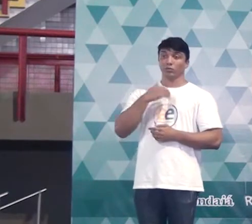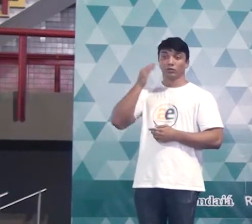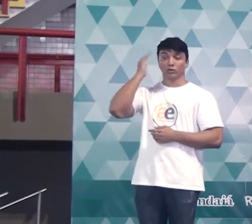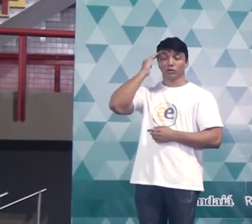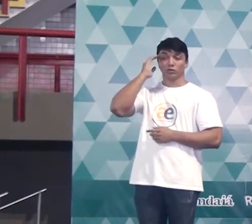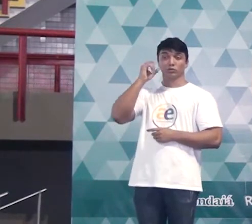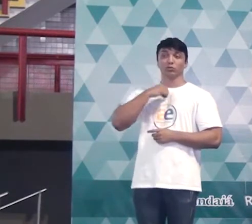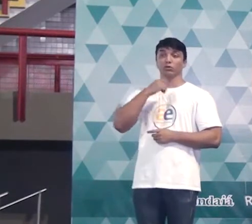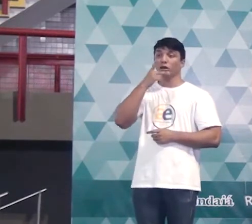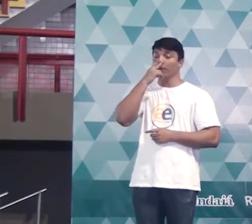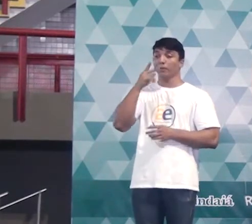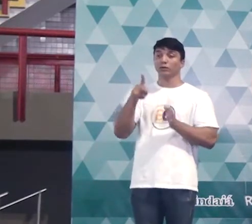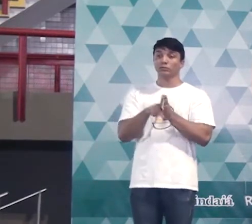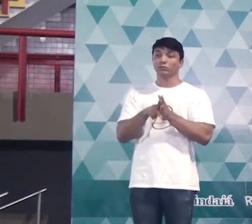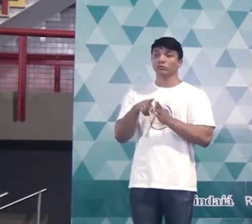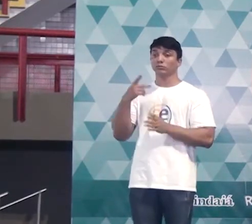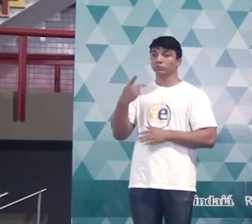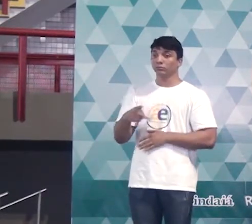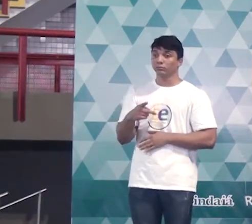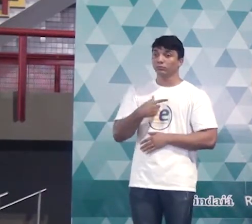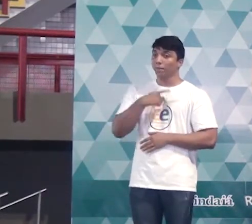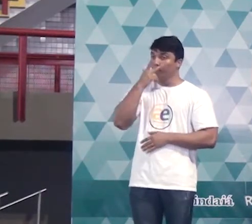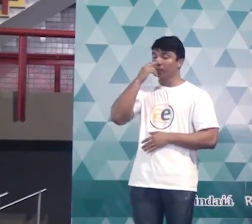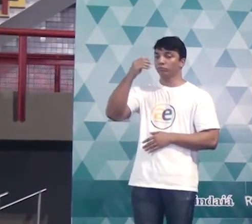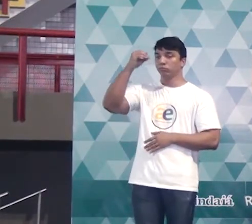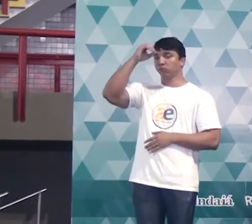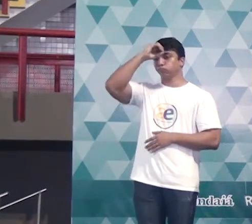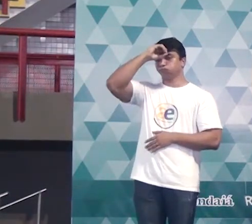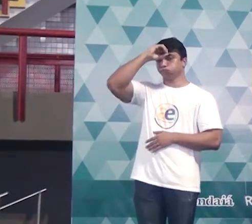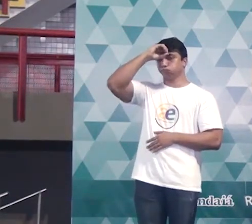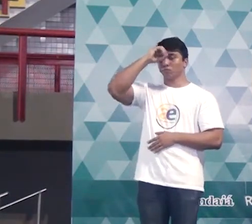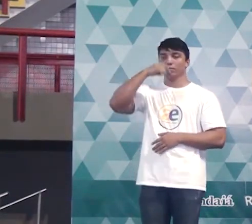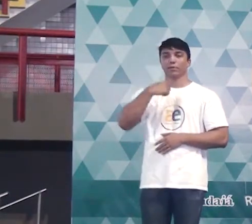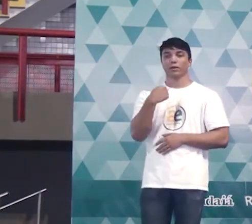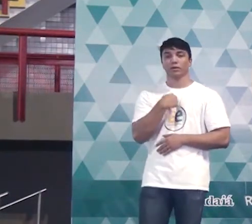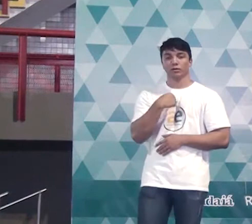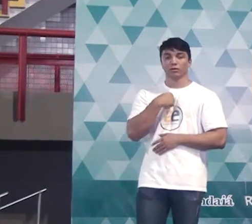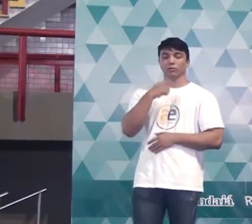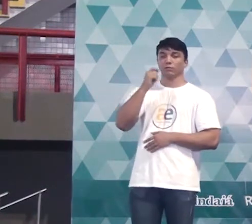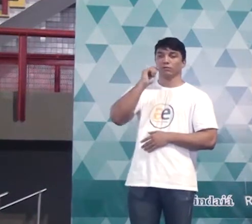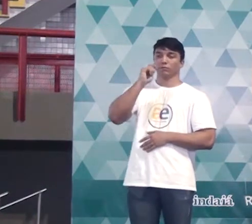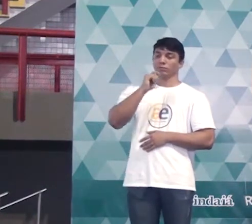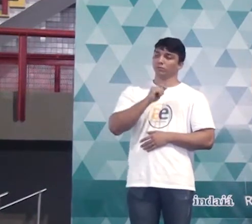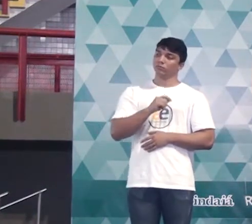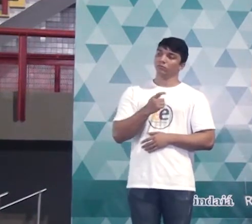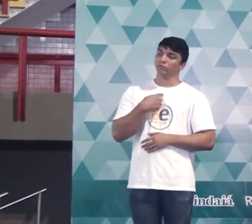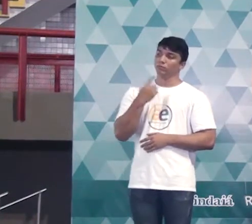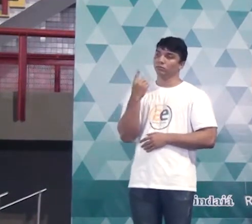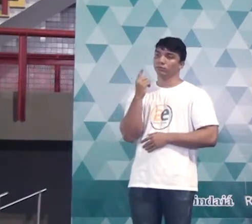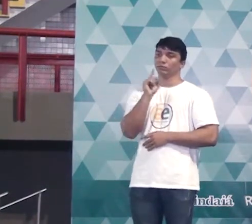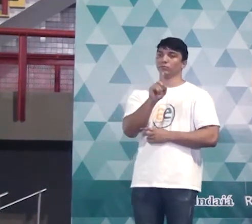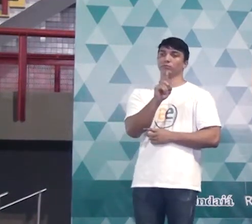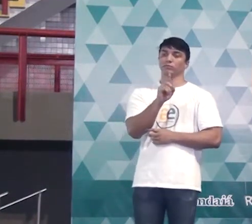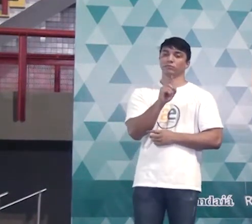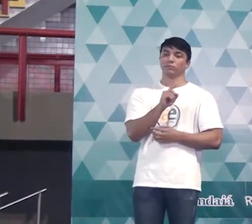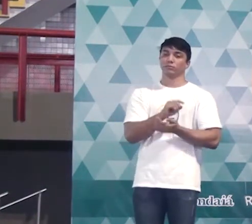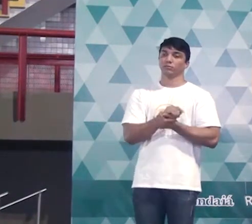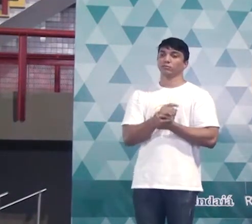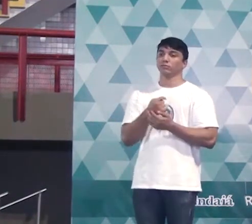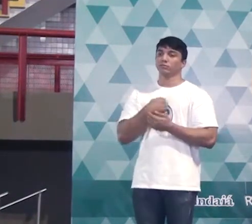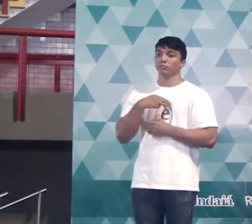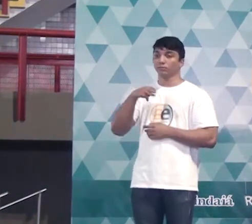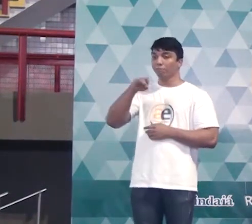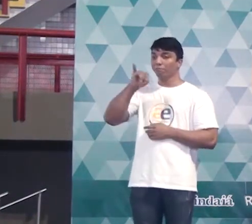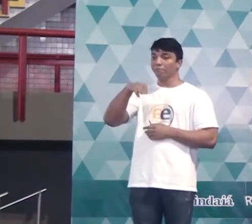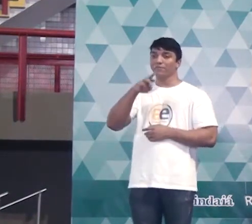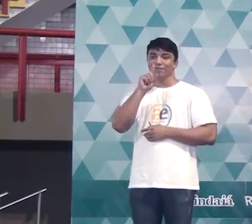pelo tom que ele quis dizer isso é coisa de ignorante, aí eu estava aqui virado, me virei para ele, porque eu sou brasileiro,